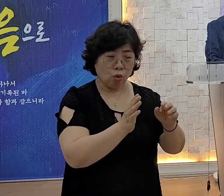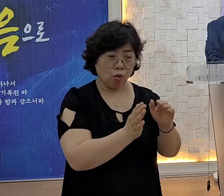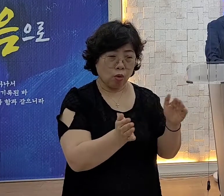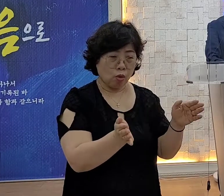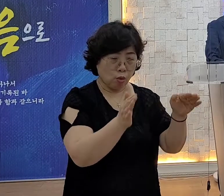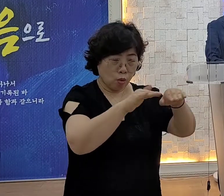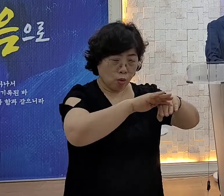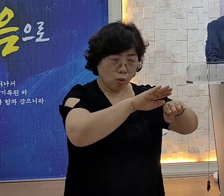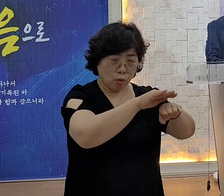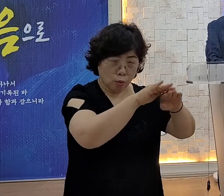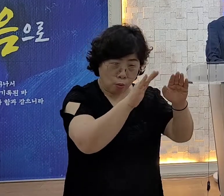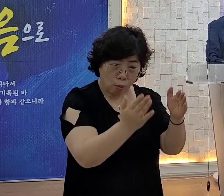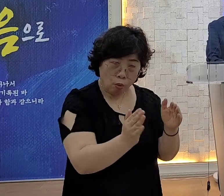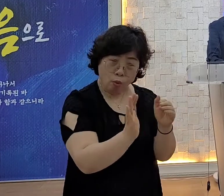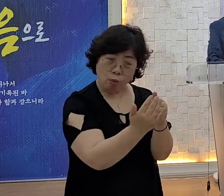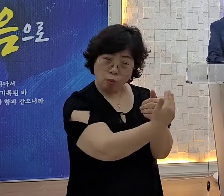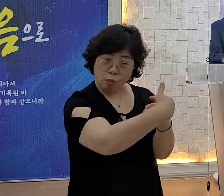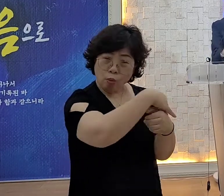네, 여러분